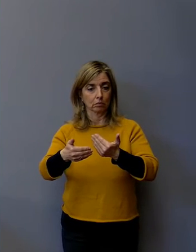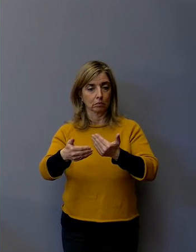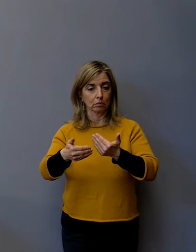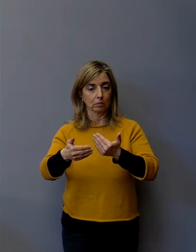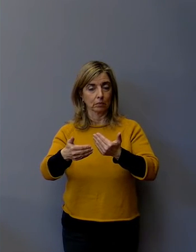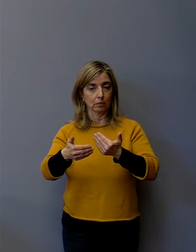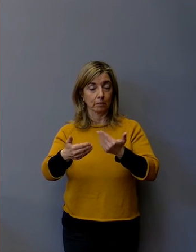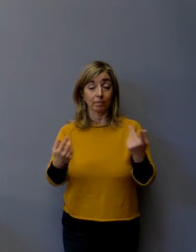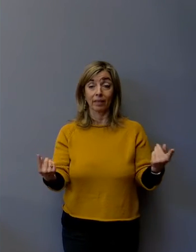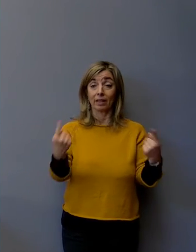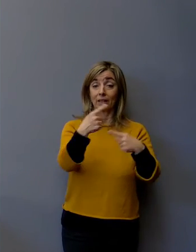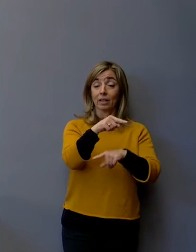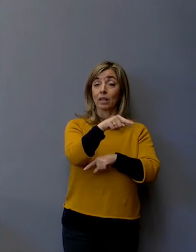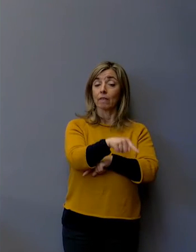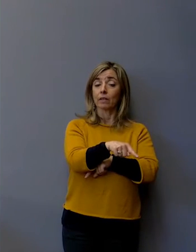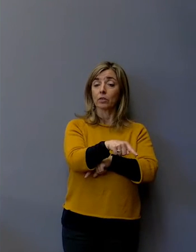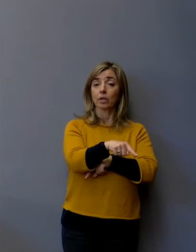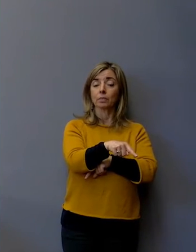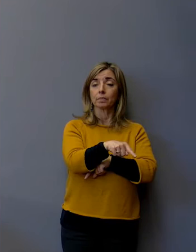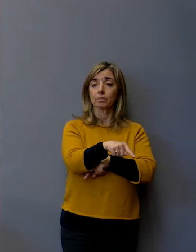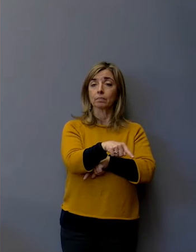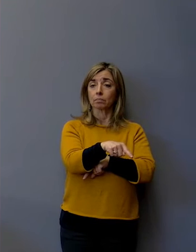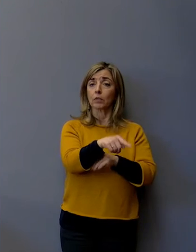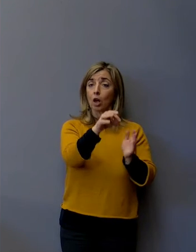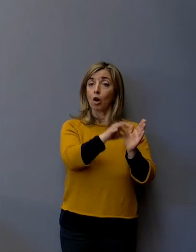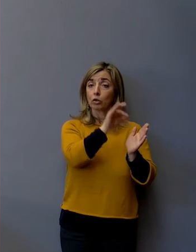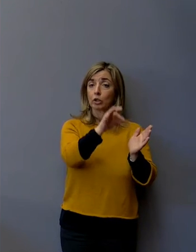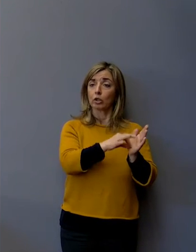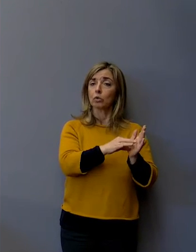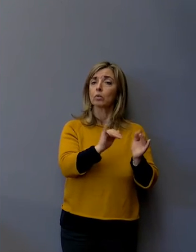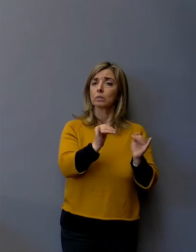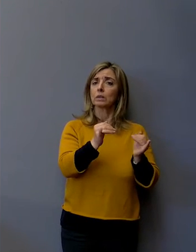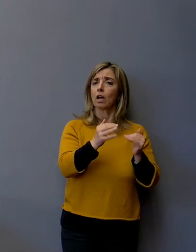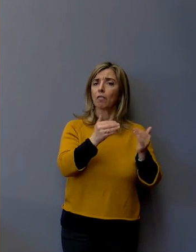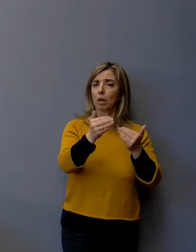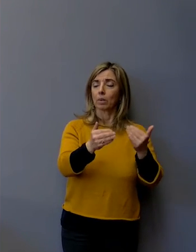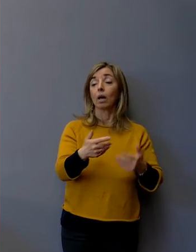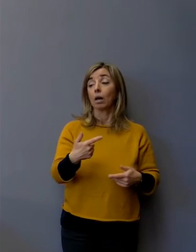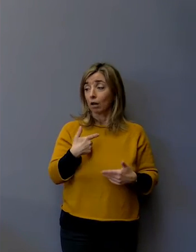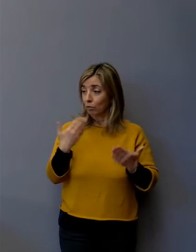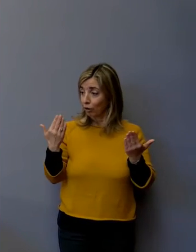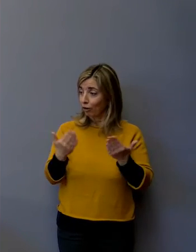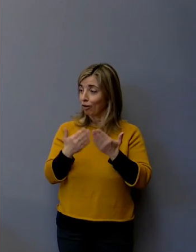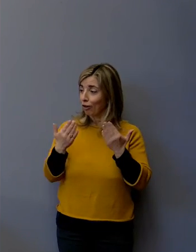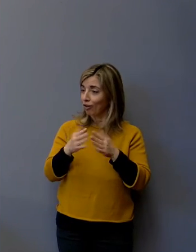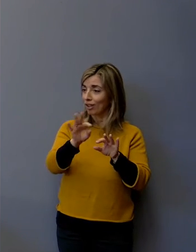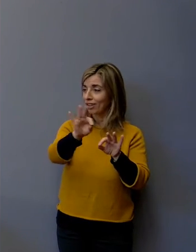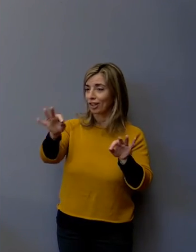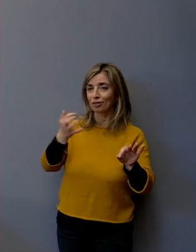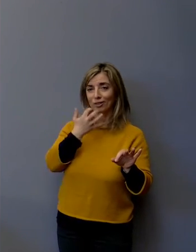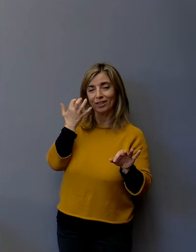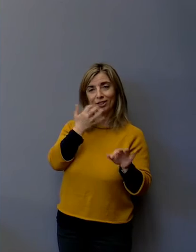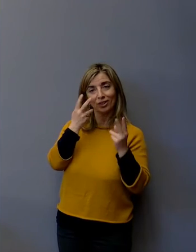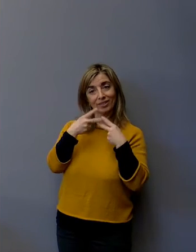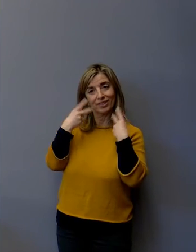invece quello è quello lì andava bene mi fa piacere che faccia molto sorridere alcuni e